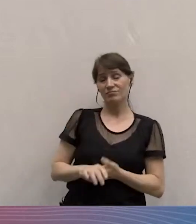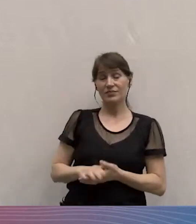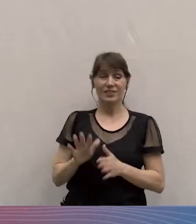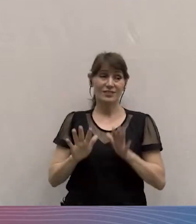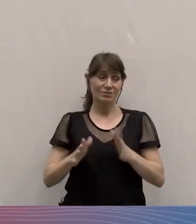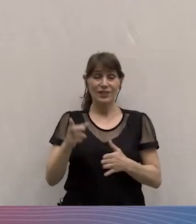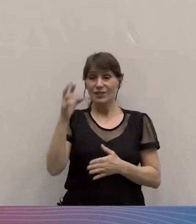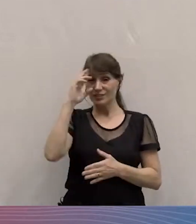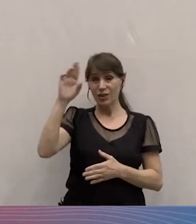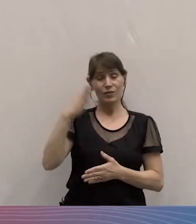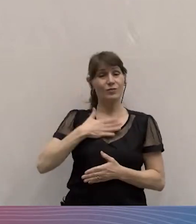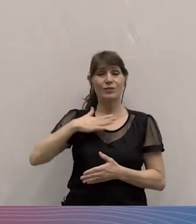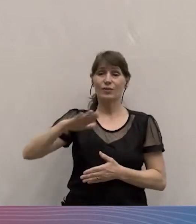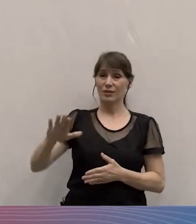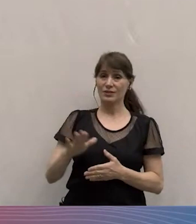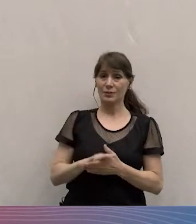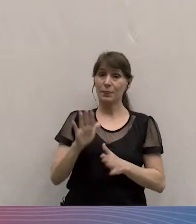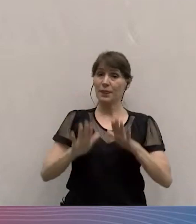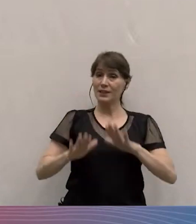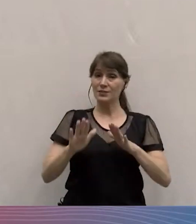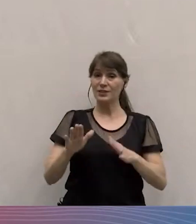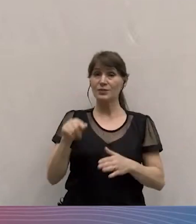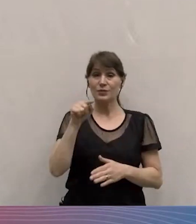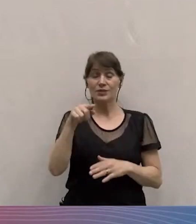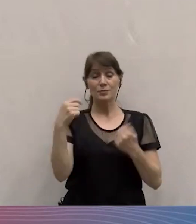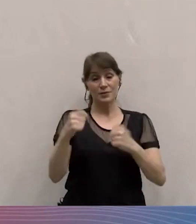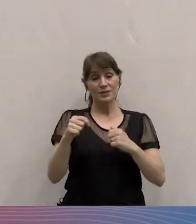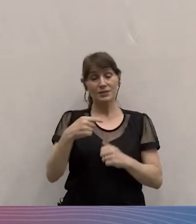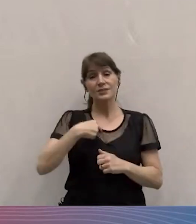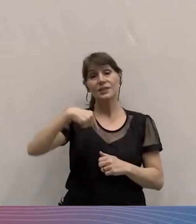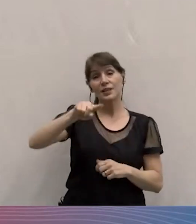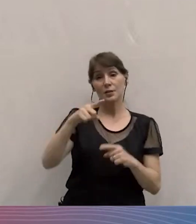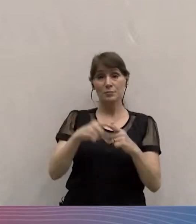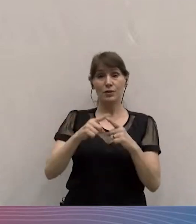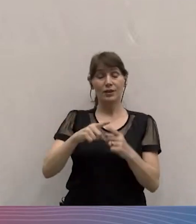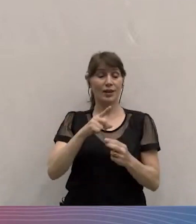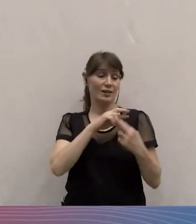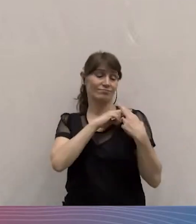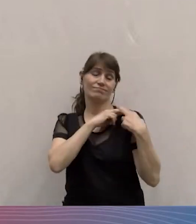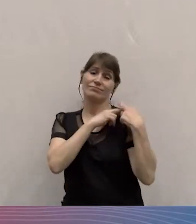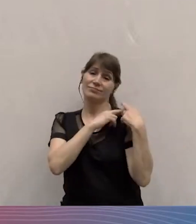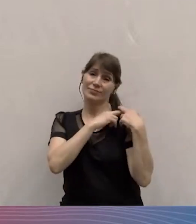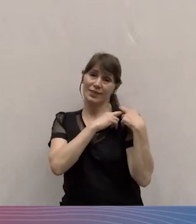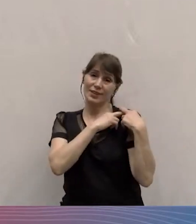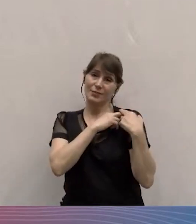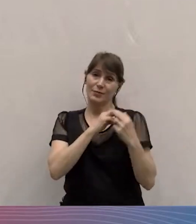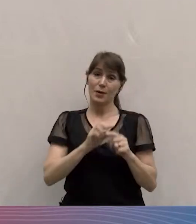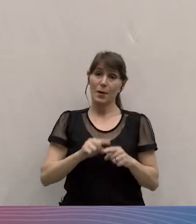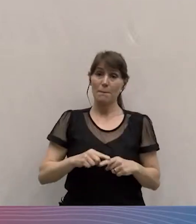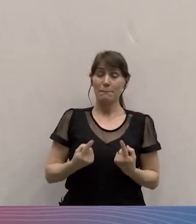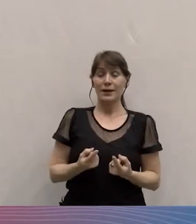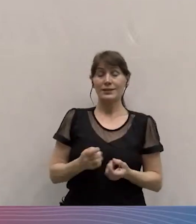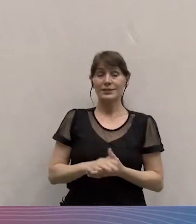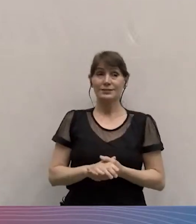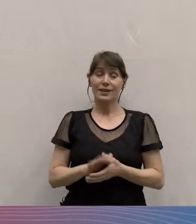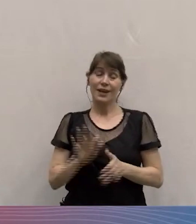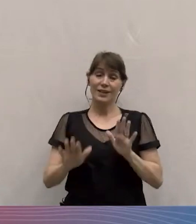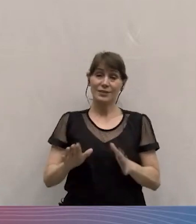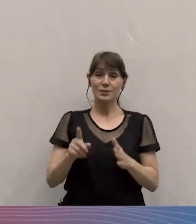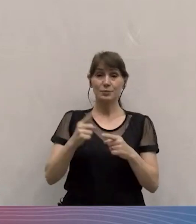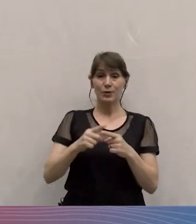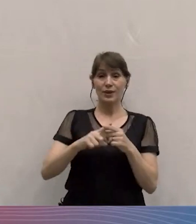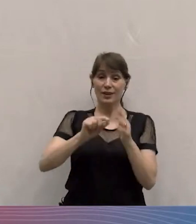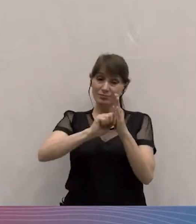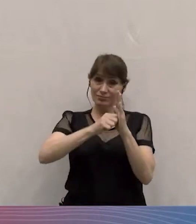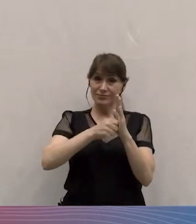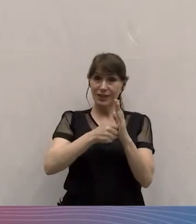reunião? Às vezes você tem que ir porque você é irmão responsável. Aí você tem que ir porque você está com a chave do local de